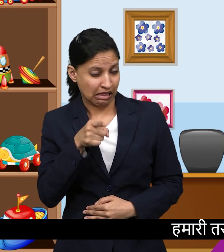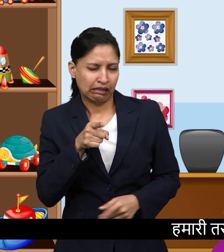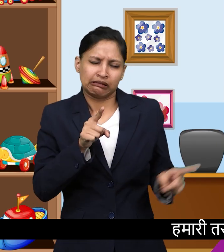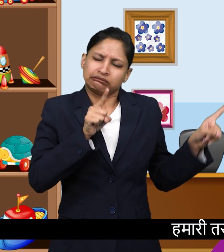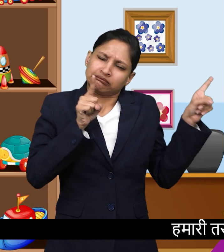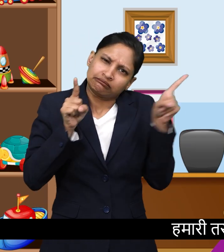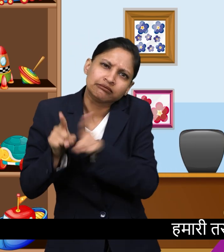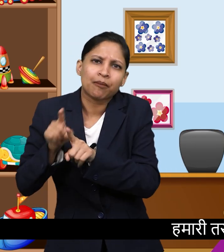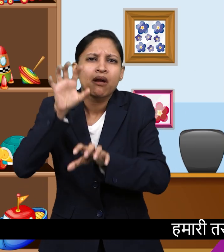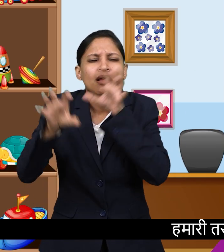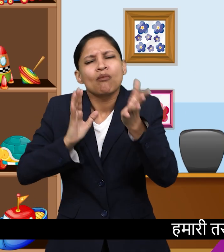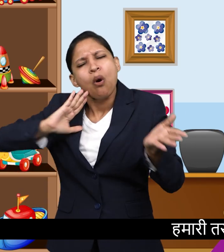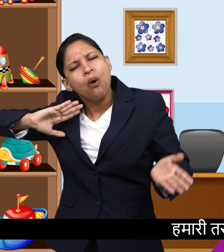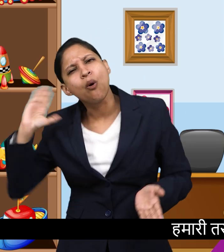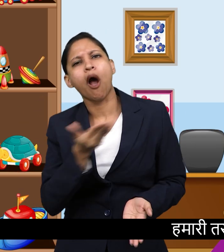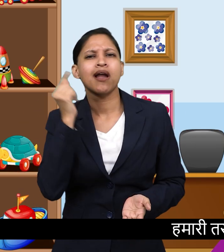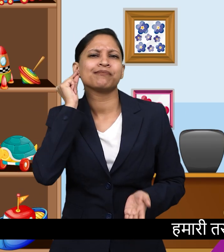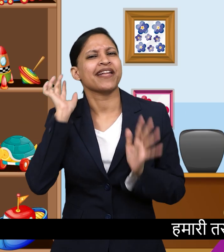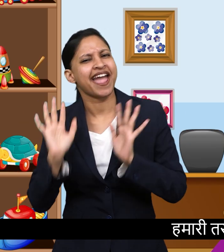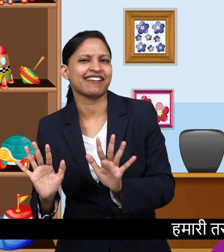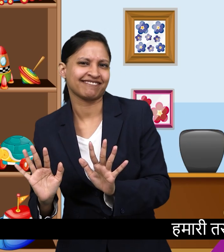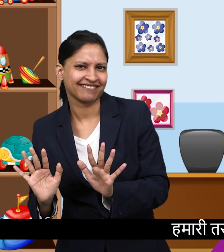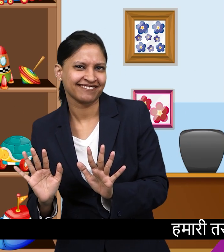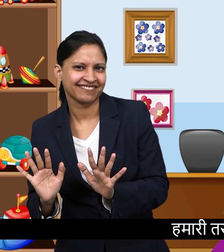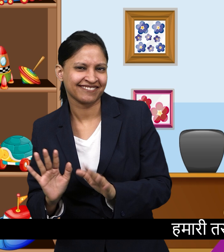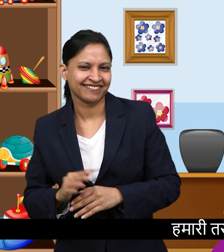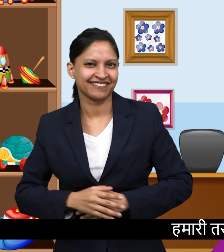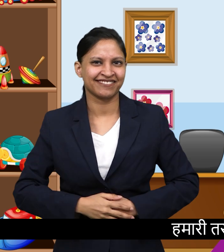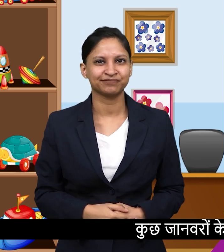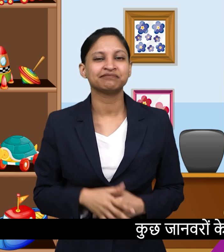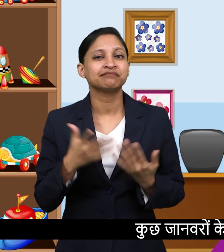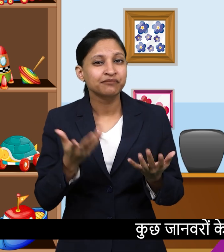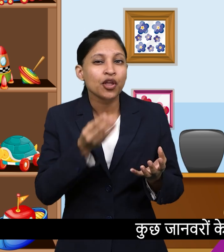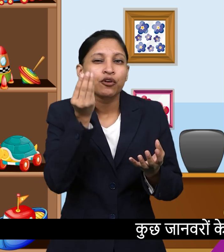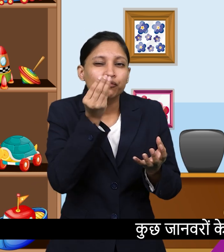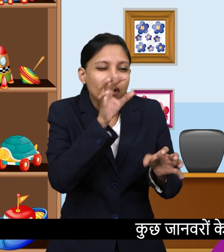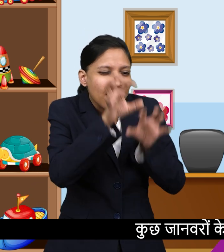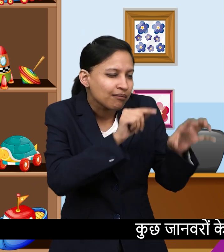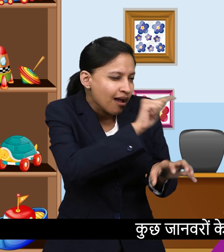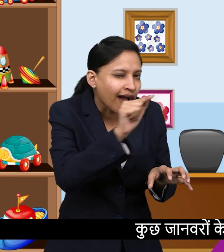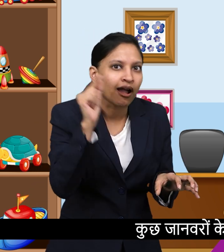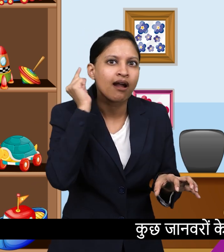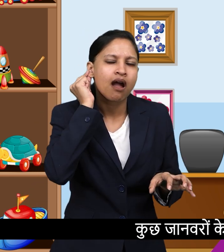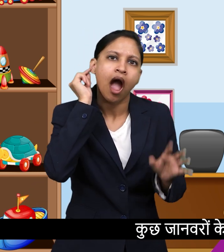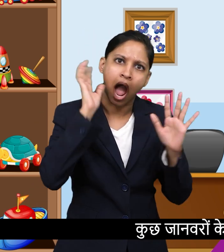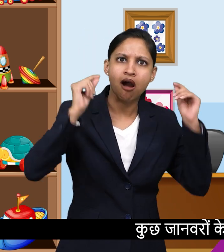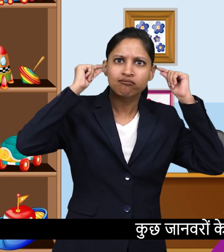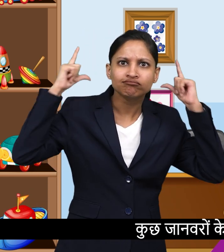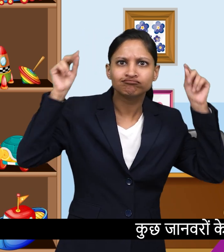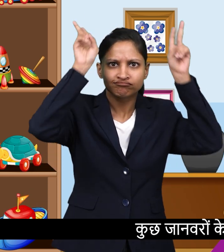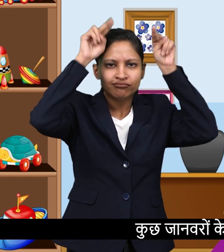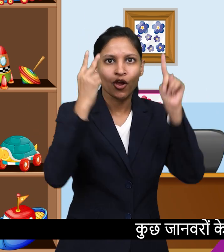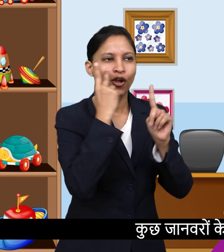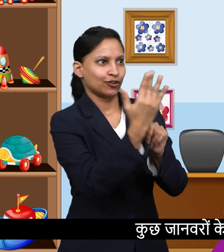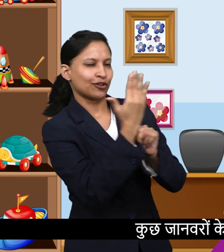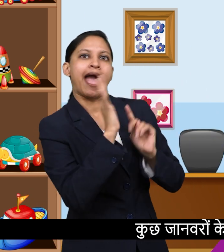हमारी तरह सभी जानवरों के कान होते हैं। कुछ जानवरों के कान देखे जा सकते हैं,